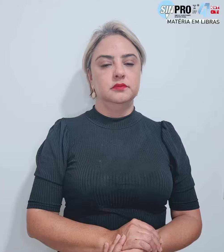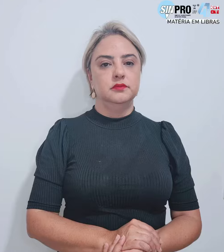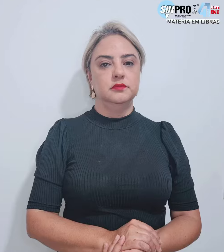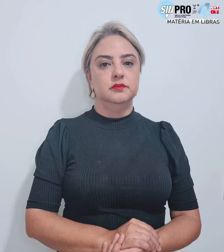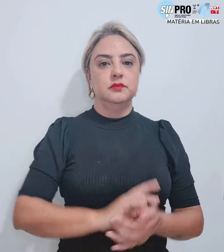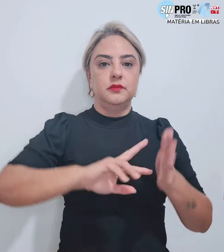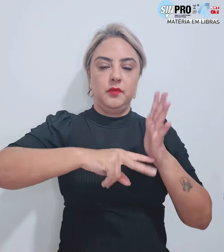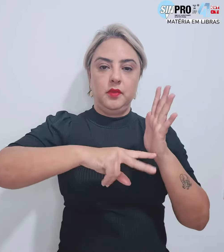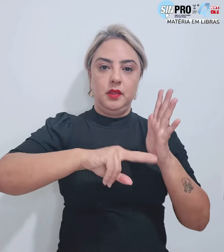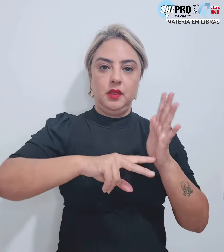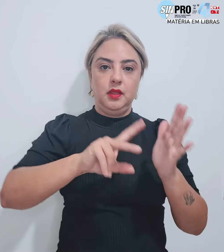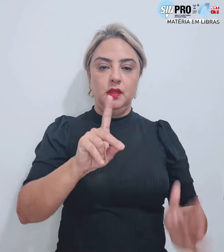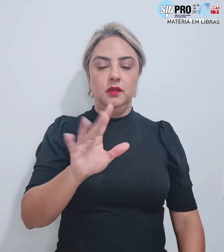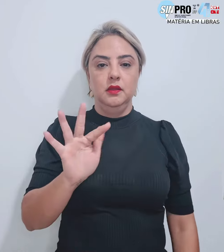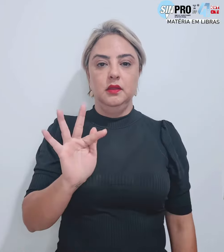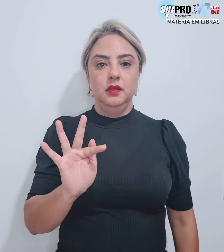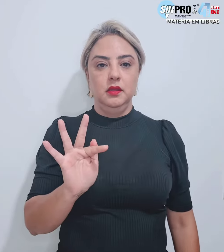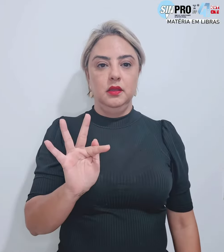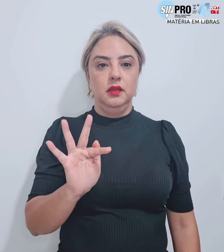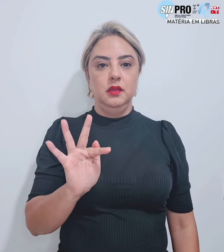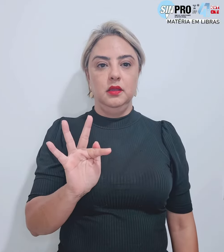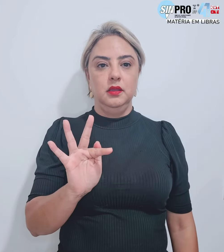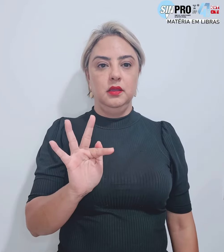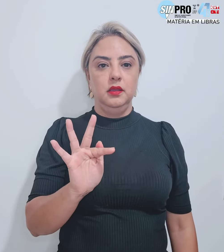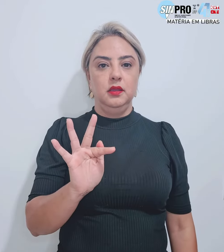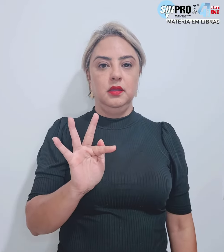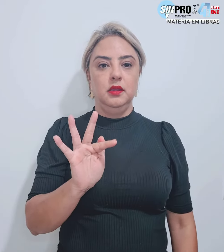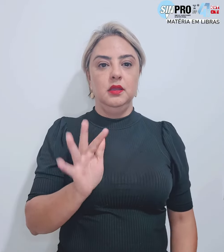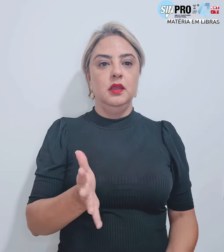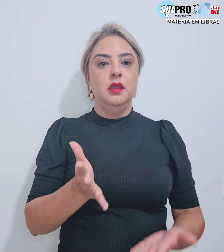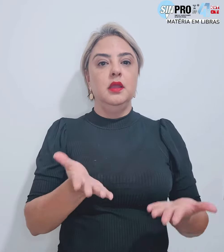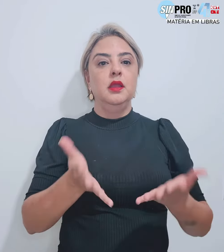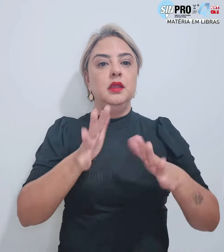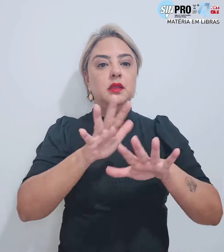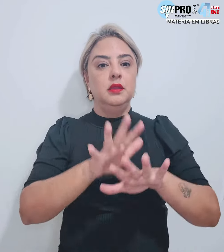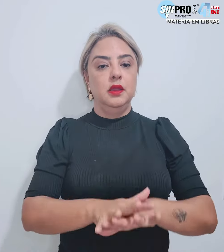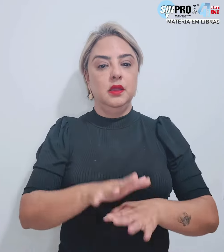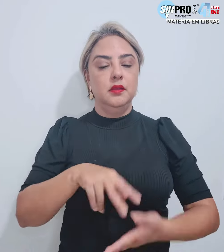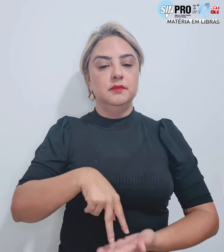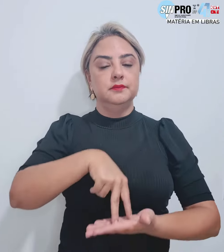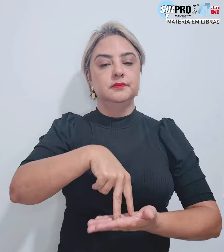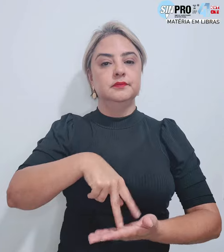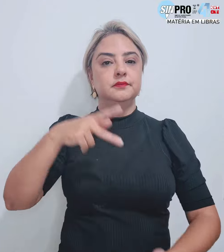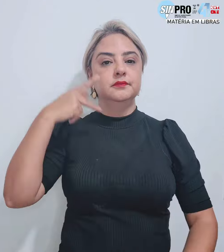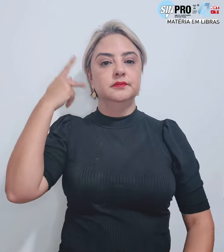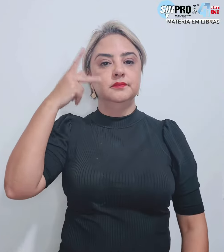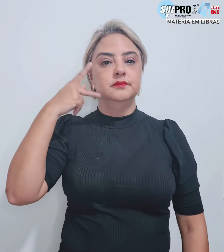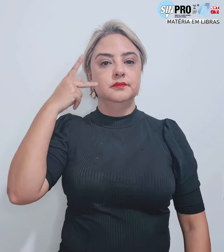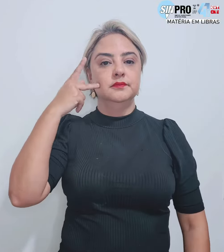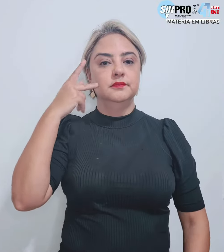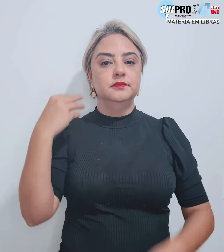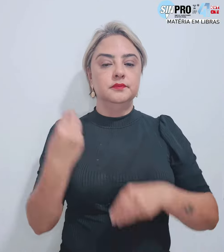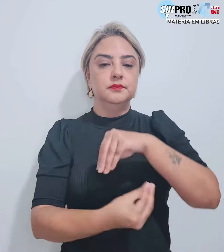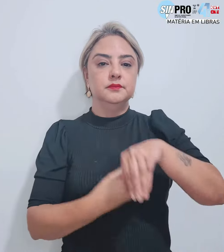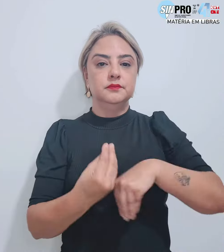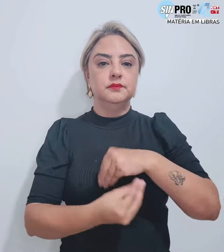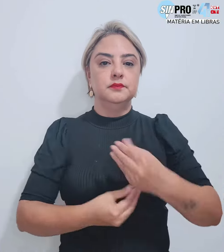Simpro D.F. se integra a Frente Parlamentar Mista do Serviço